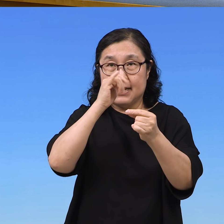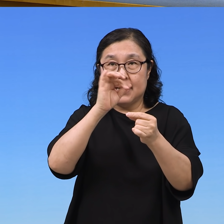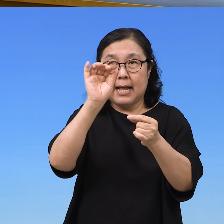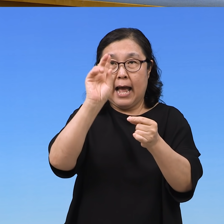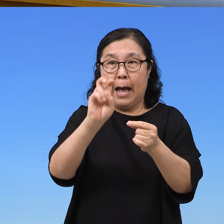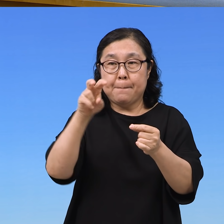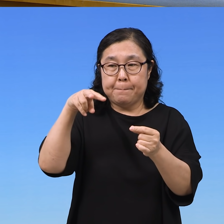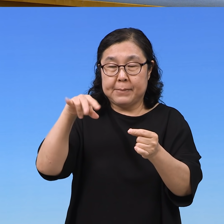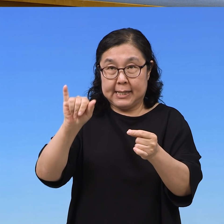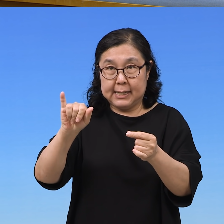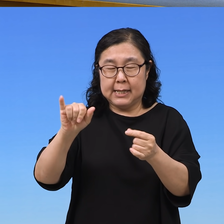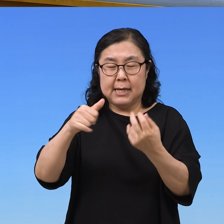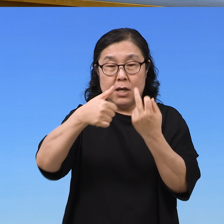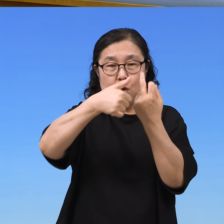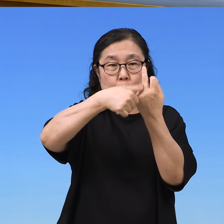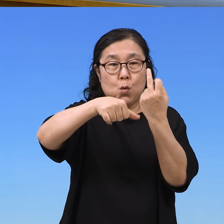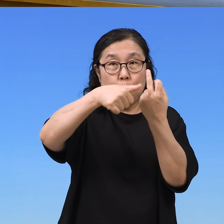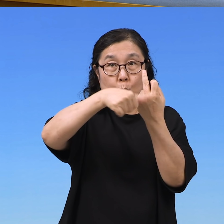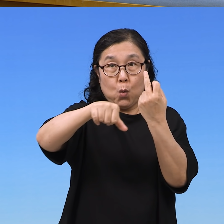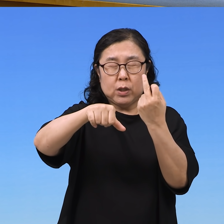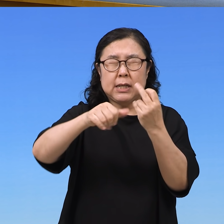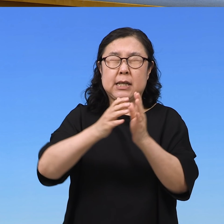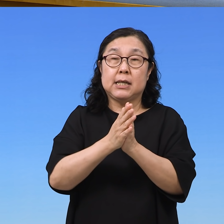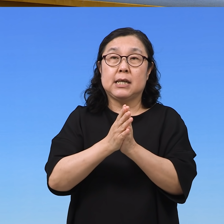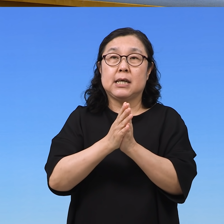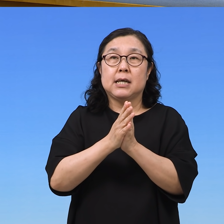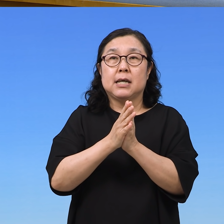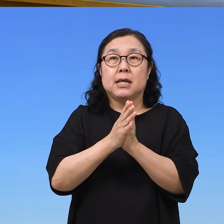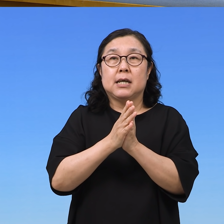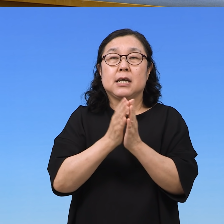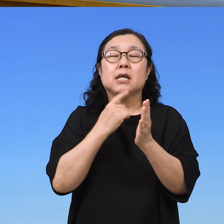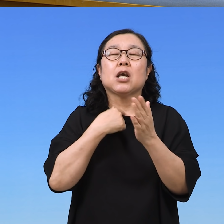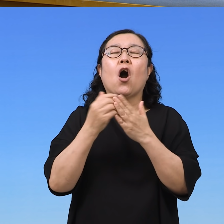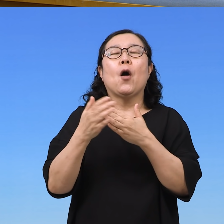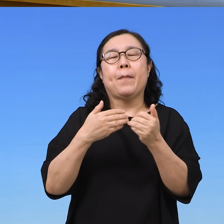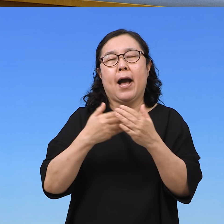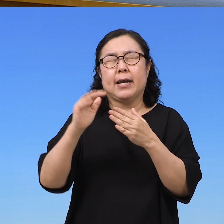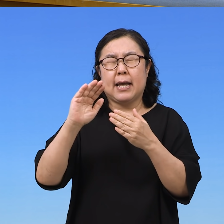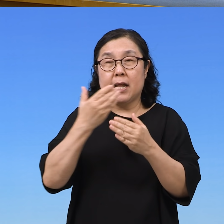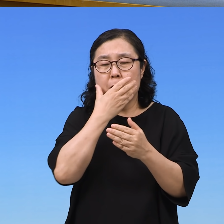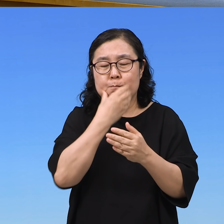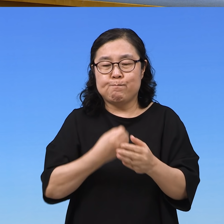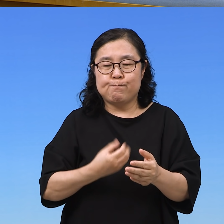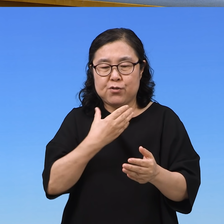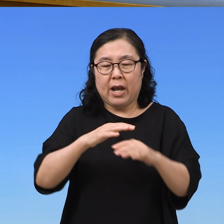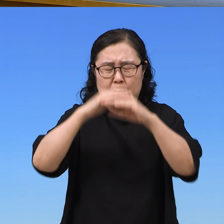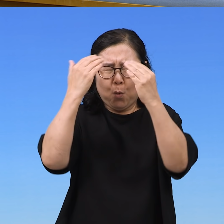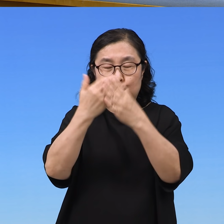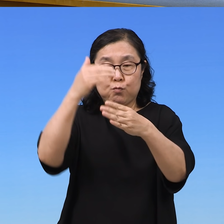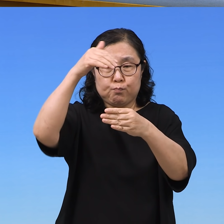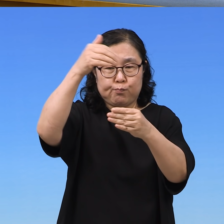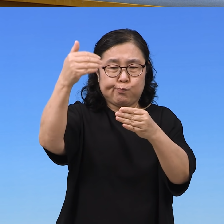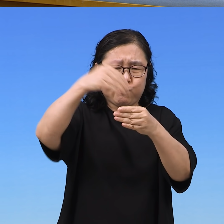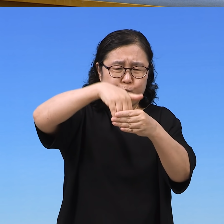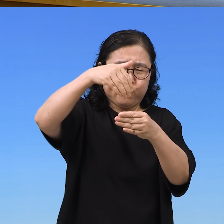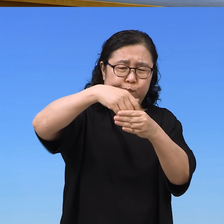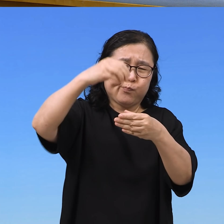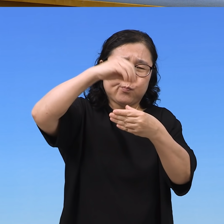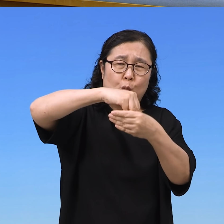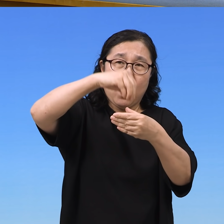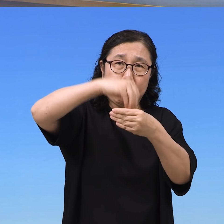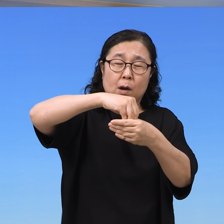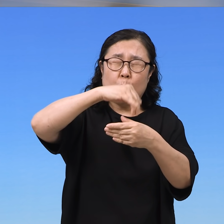이후에 롯이 겪게 될 엄청난 불행을 다 담고 있는 그런 암시하는 말씀 아닙니까?